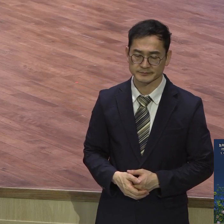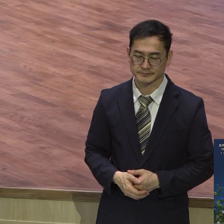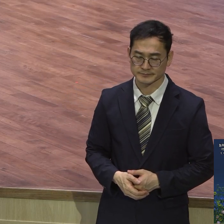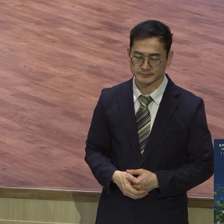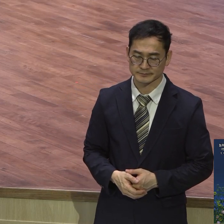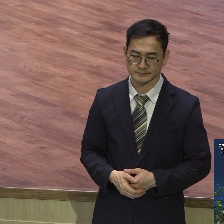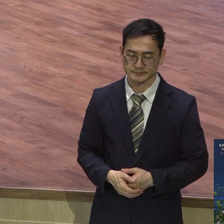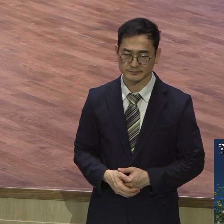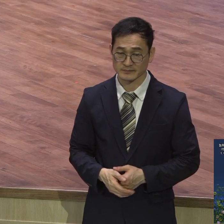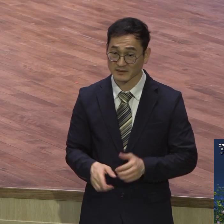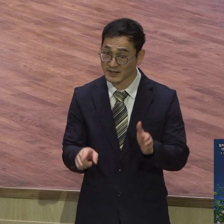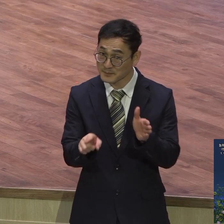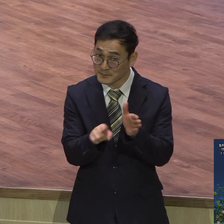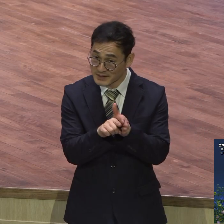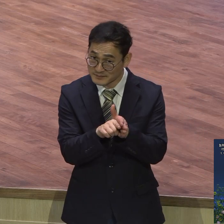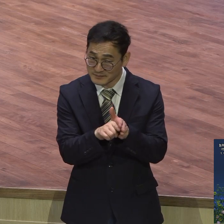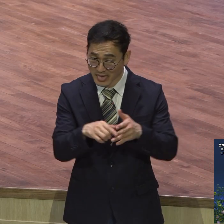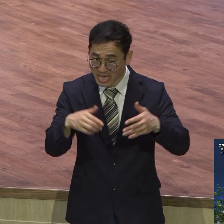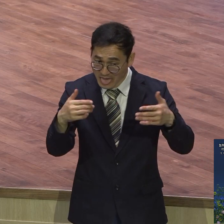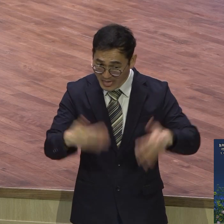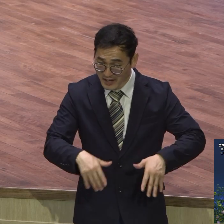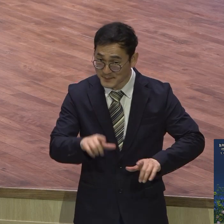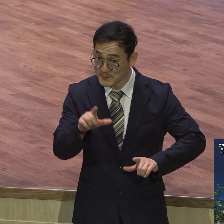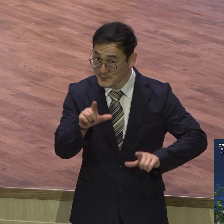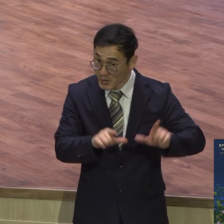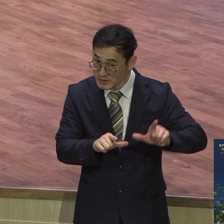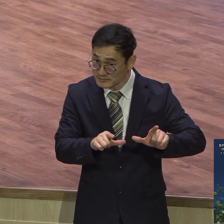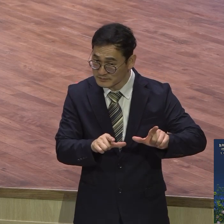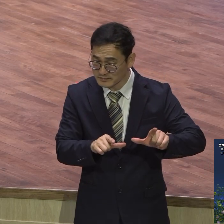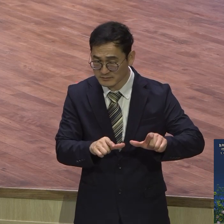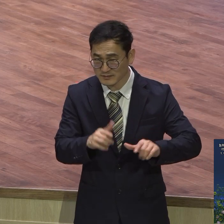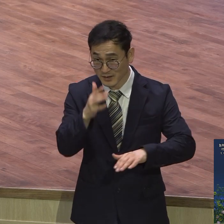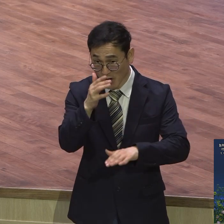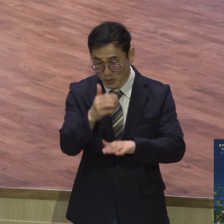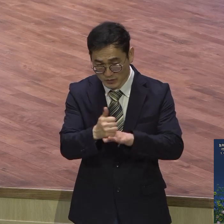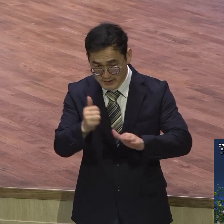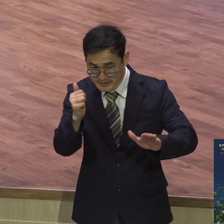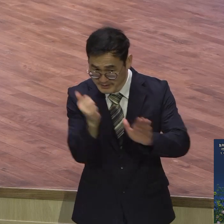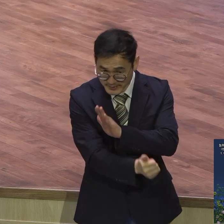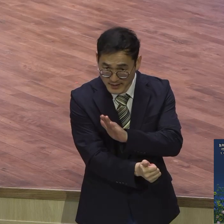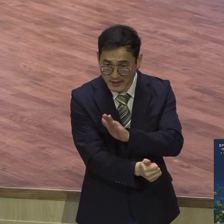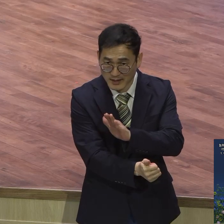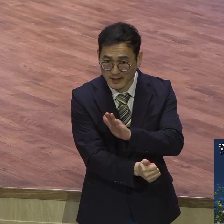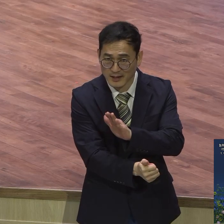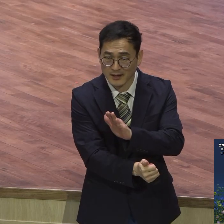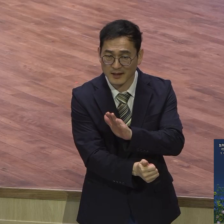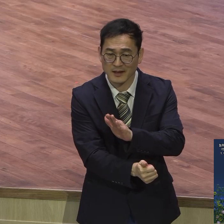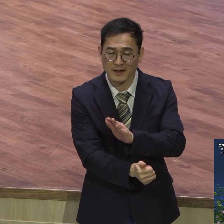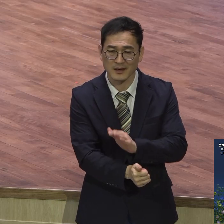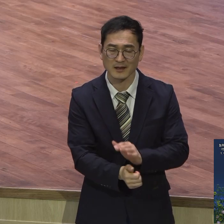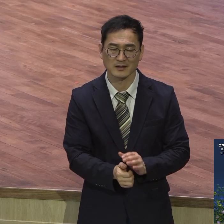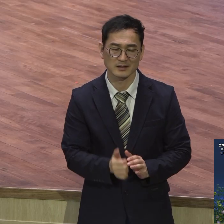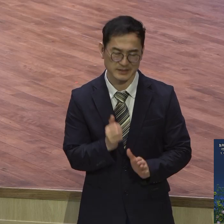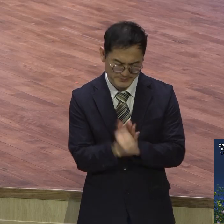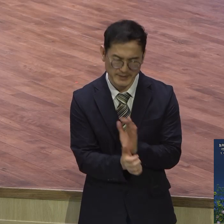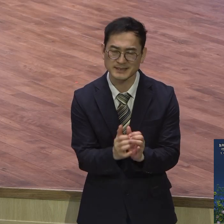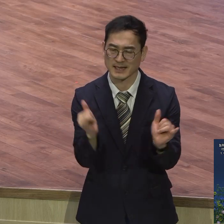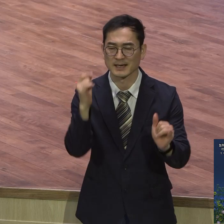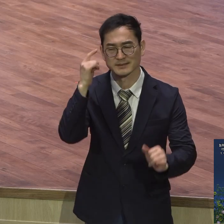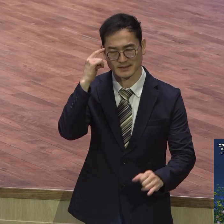초래한 불신앙이 실패자 의식의 싹텀으로 시작됐어요. 실패자 의식